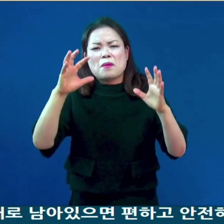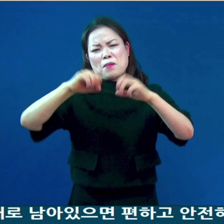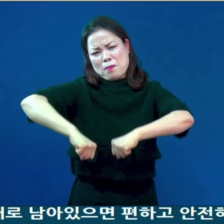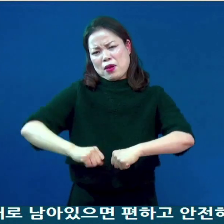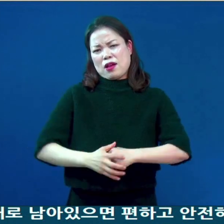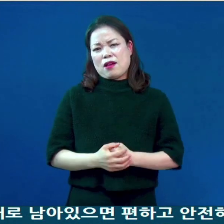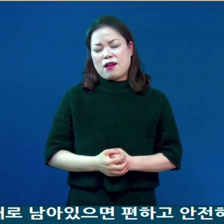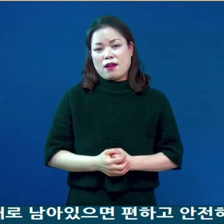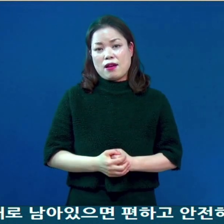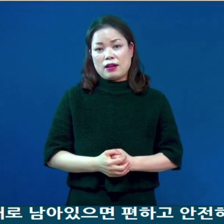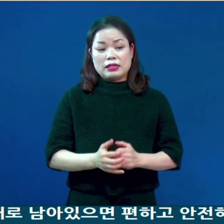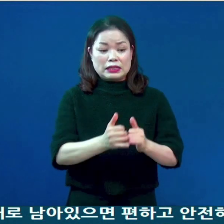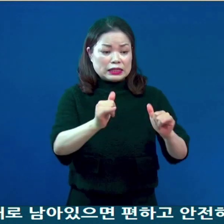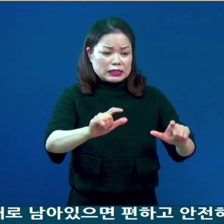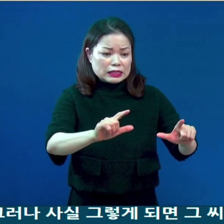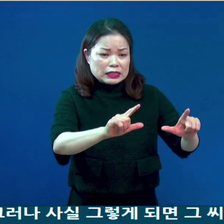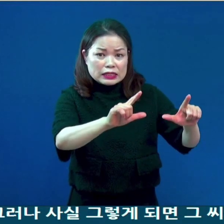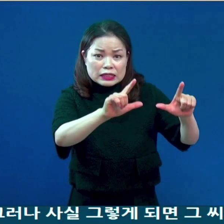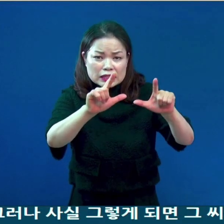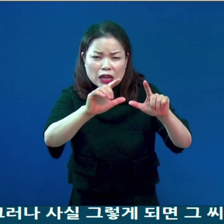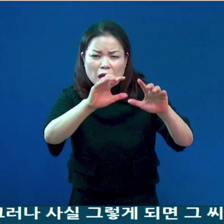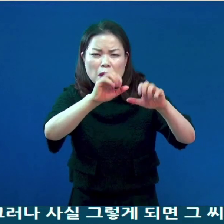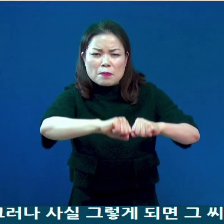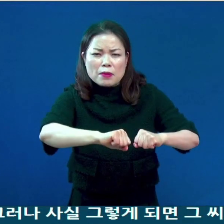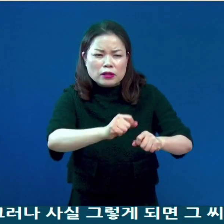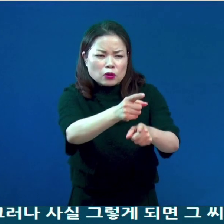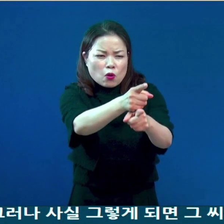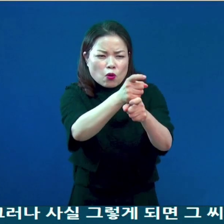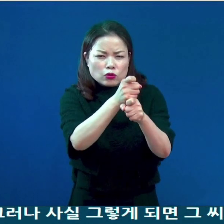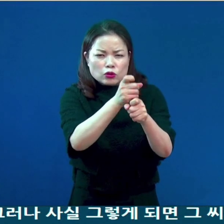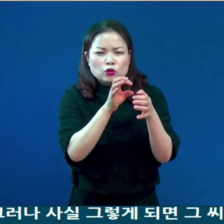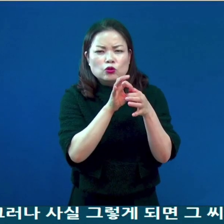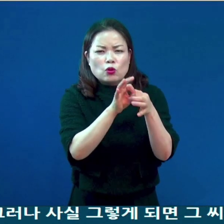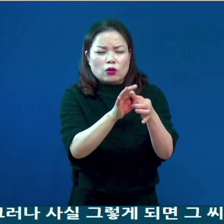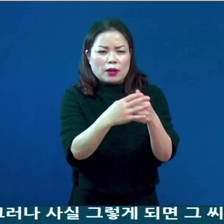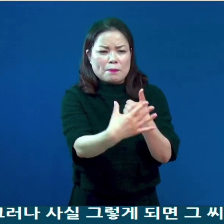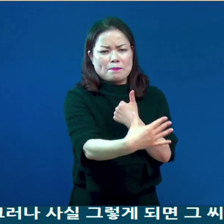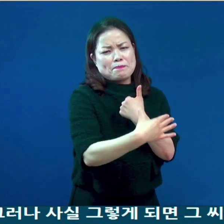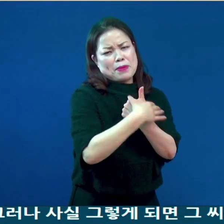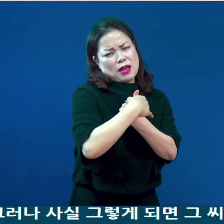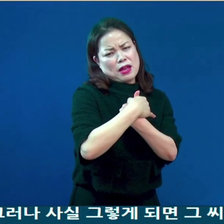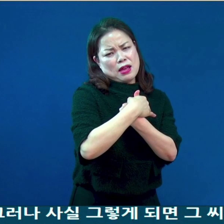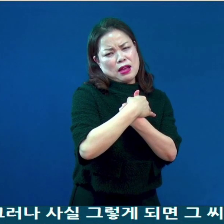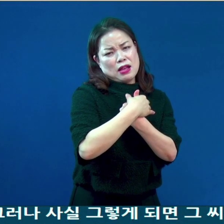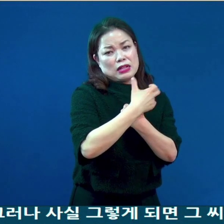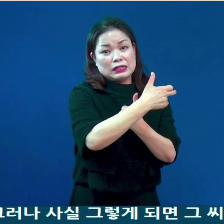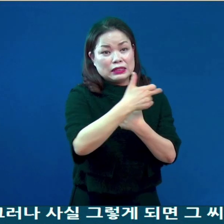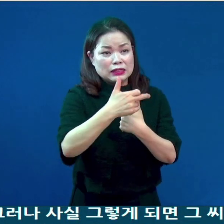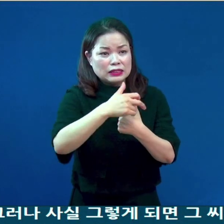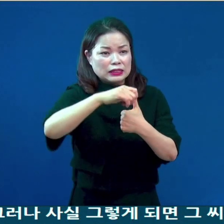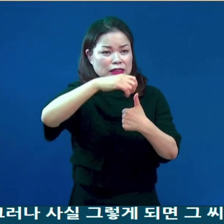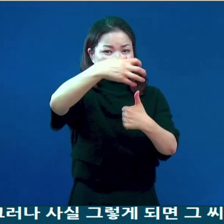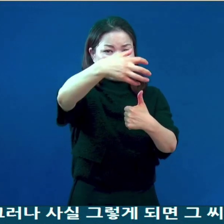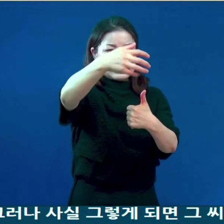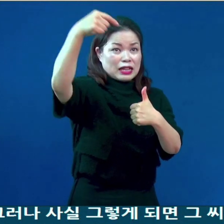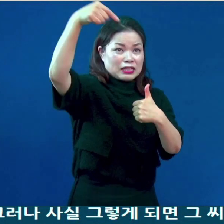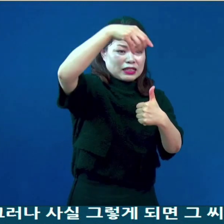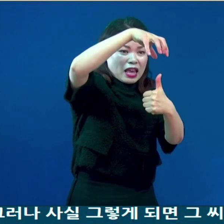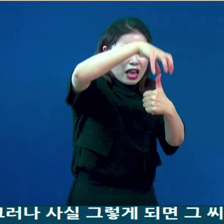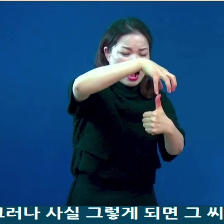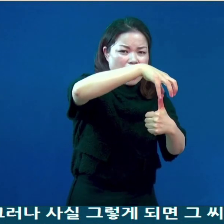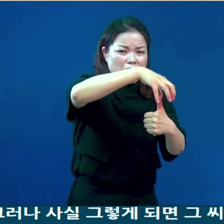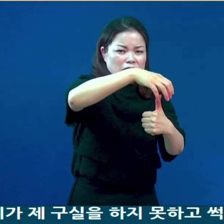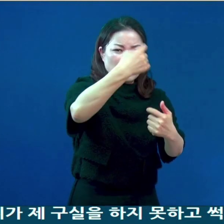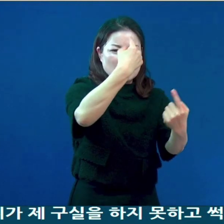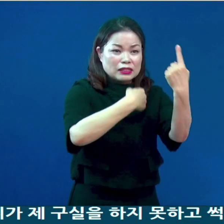멸망입니다. 여러분이 인생의 멸망이 적군에 의해서 살해당하는 것, 아니면 큰 재앙이 일어나서 피해를